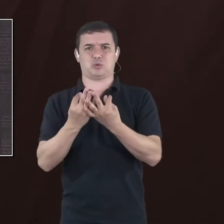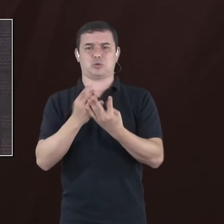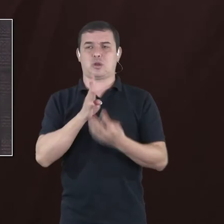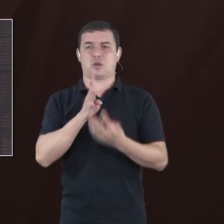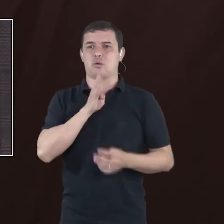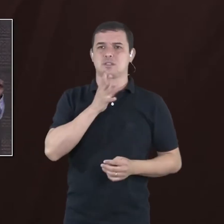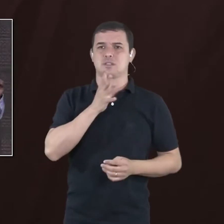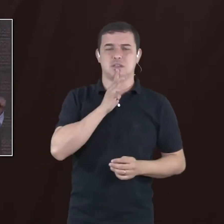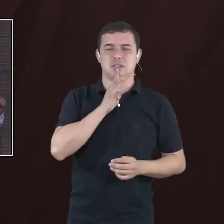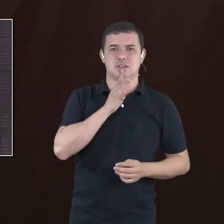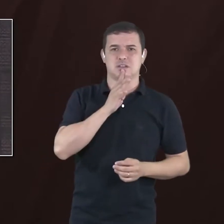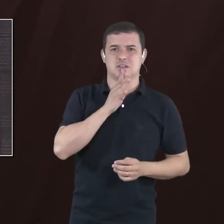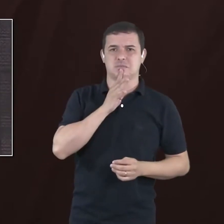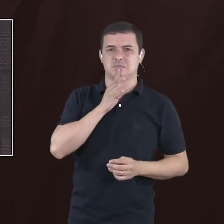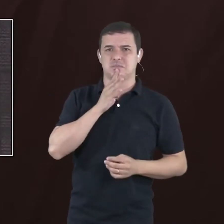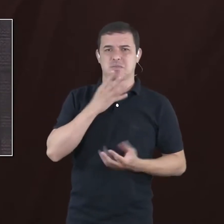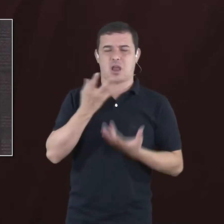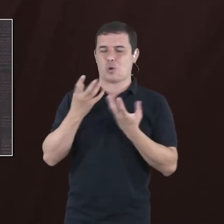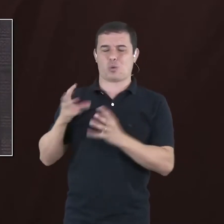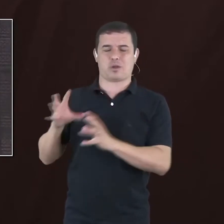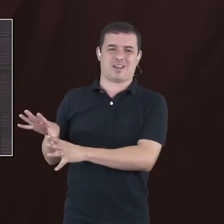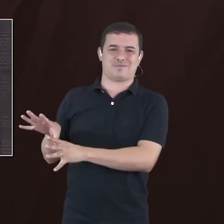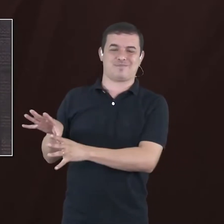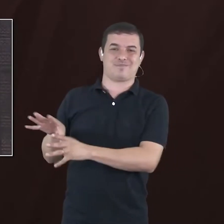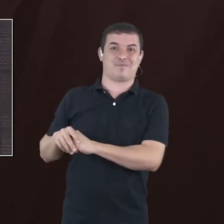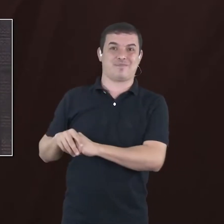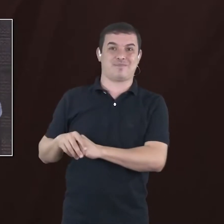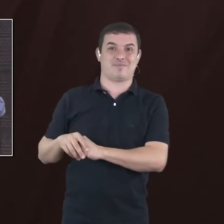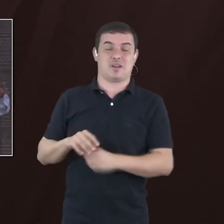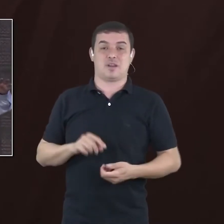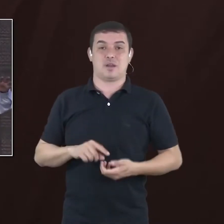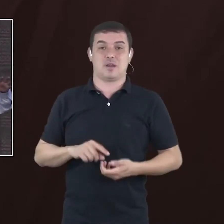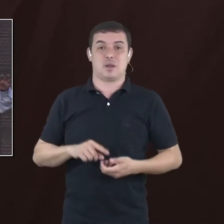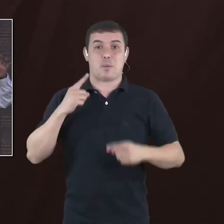né, como lixo. Mas por causa da